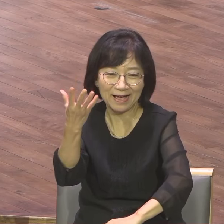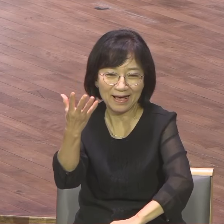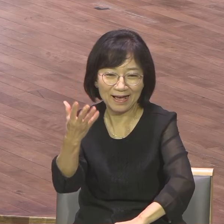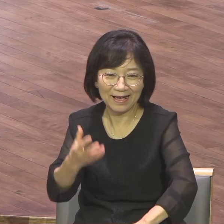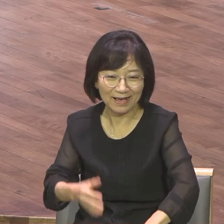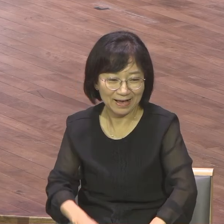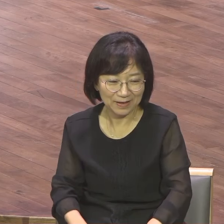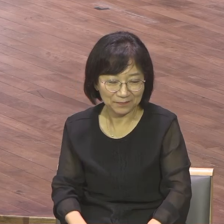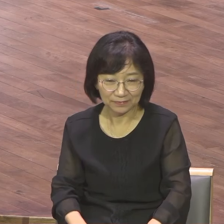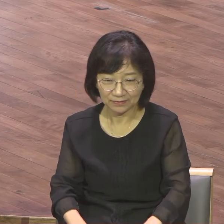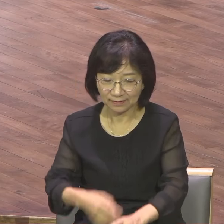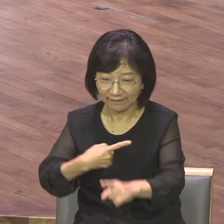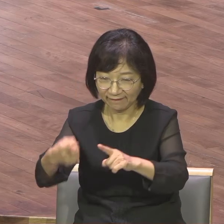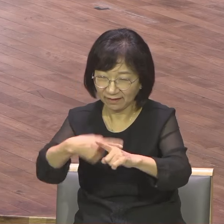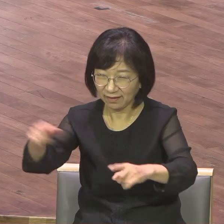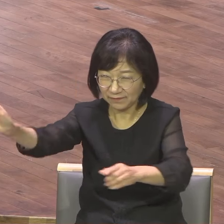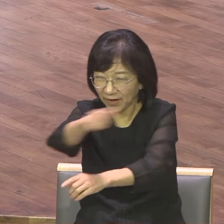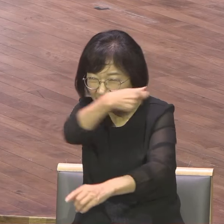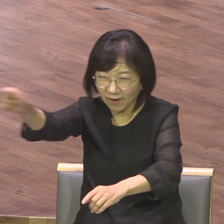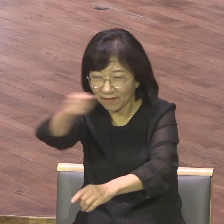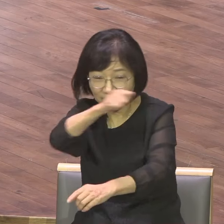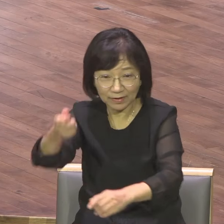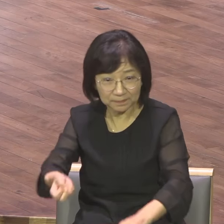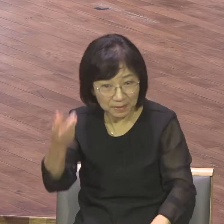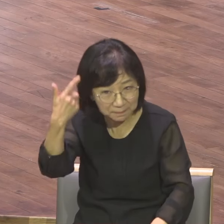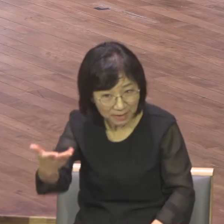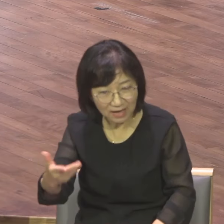칼질을 잘해서 싸움을 잘해서 이겼습니까?